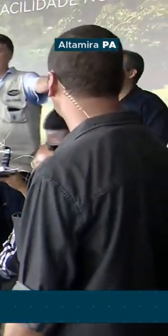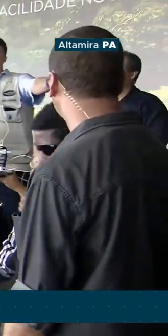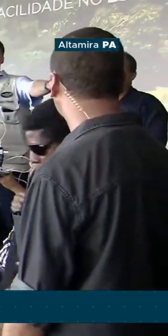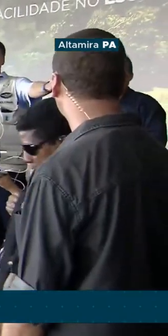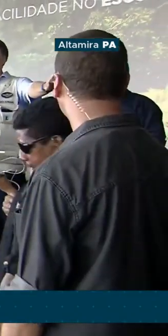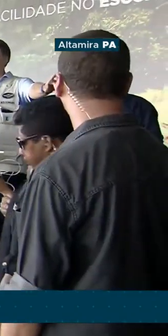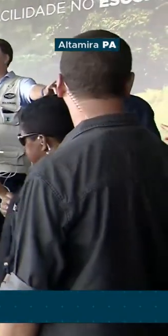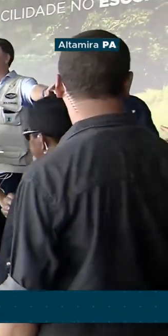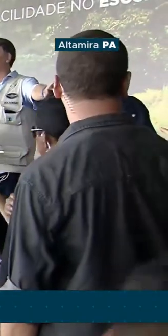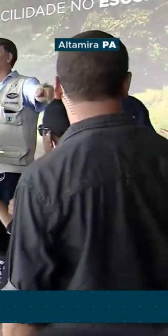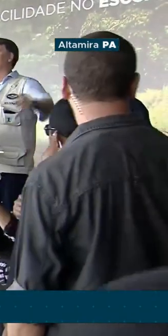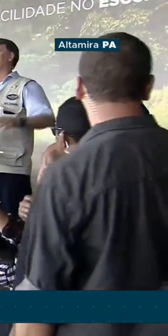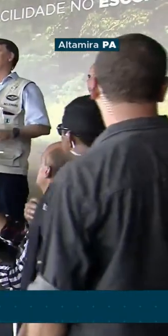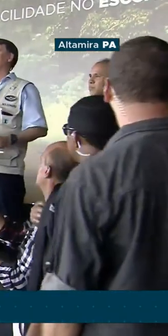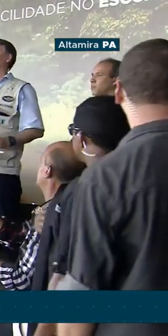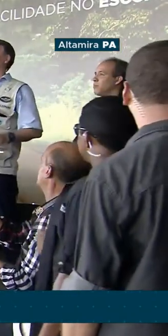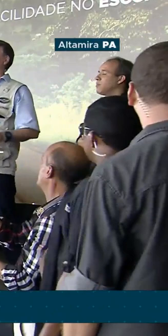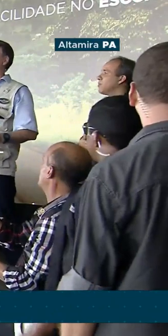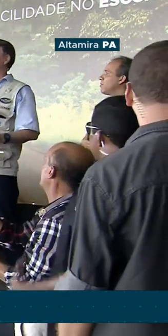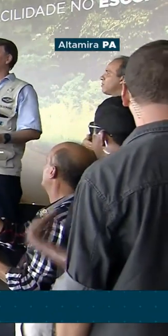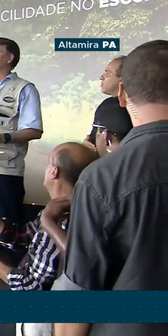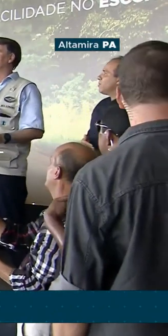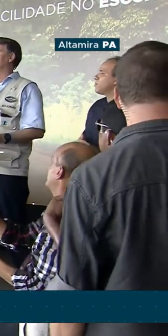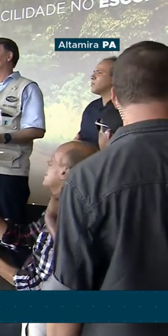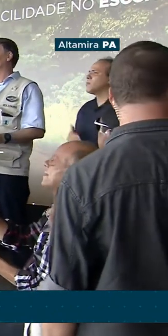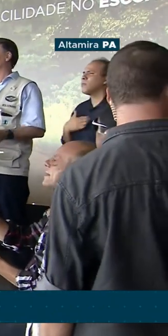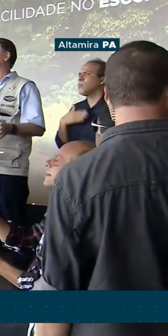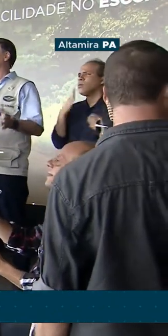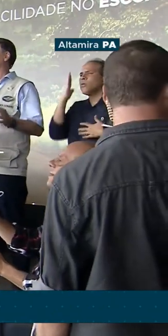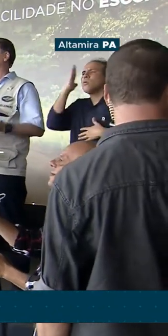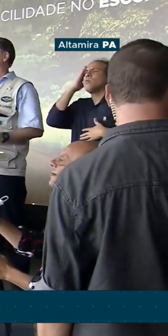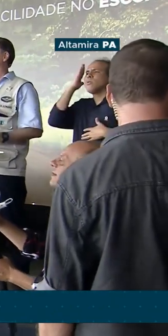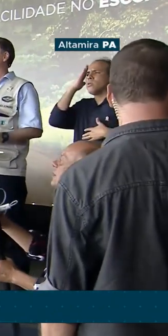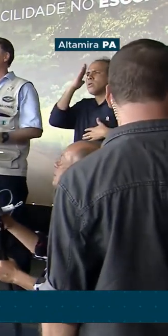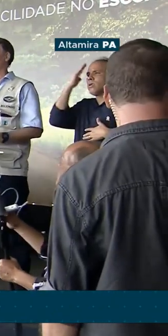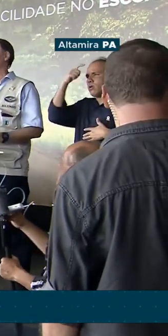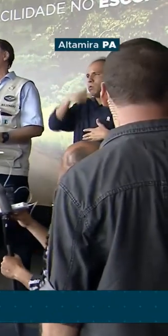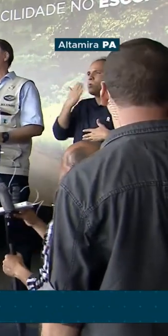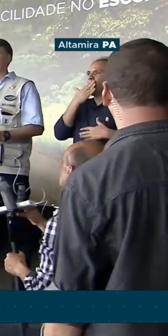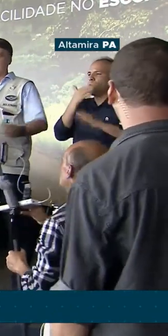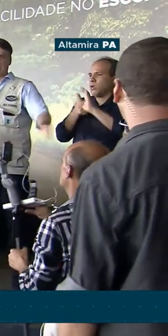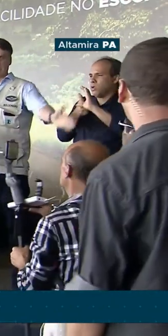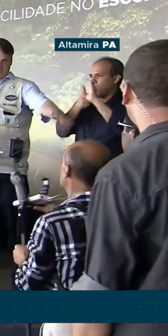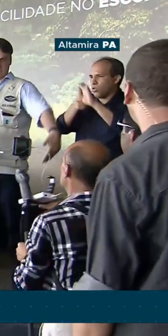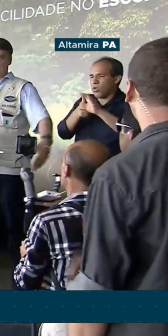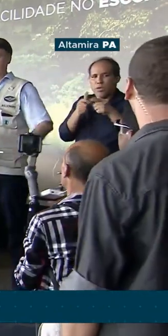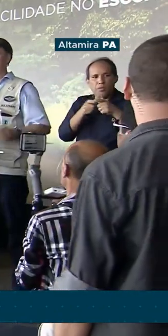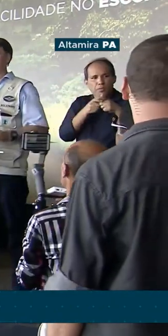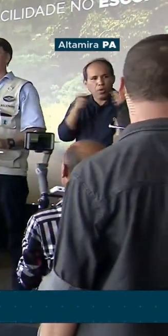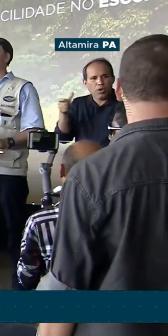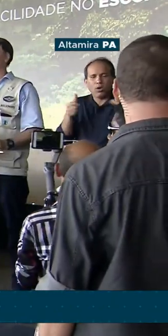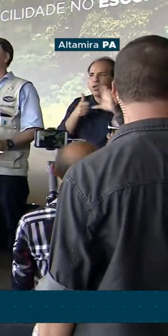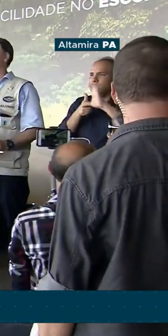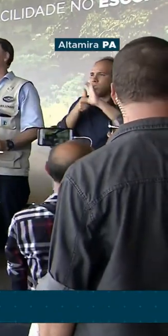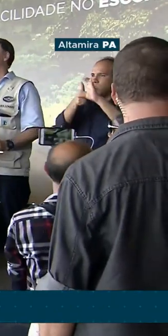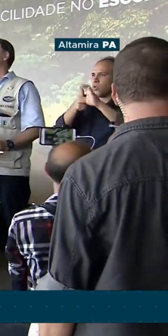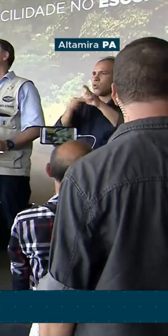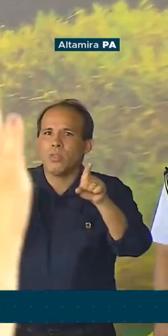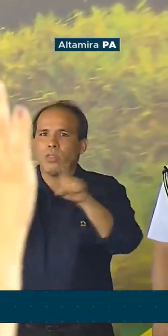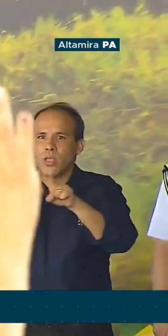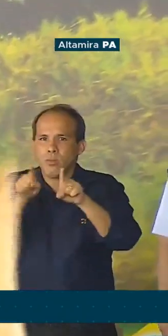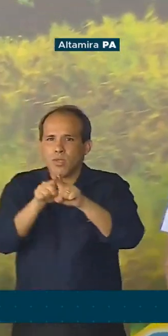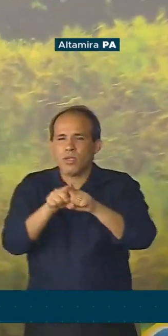Um momento, só um momento aqui. Eu sei que eu sou cristão, a maioria aqui são cristão